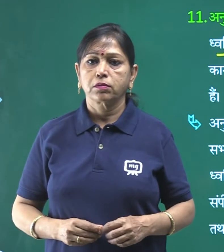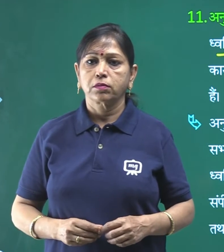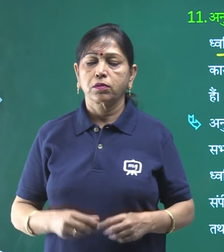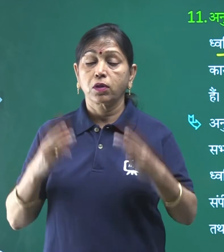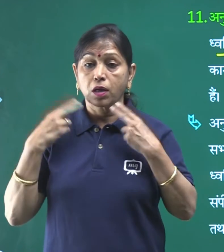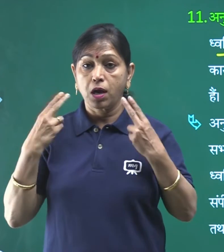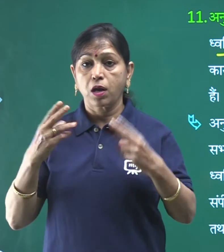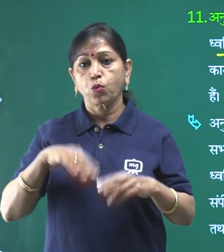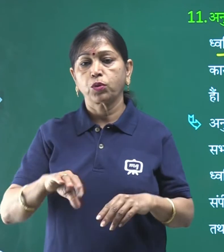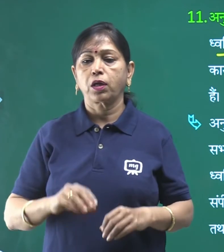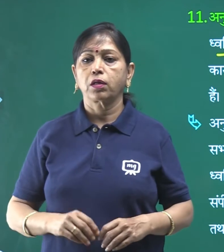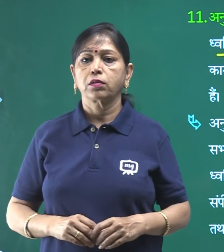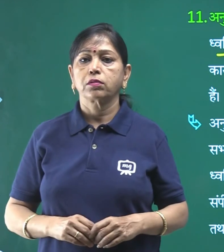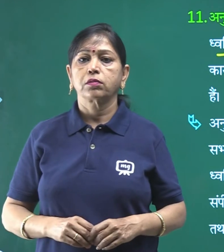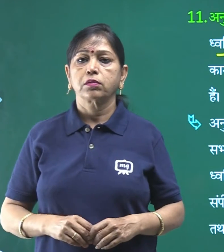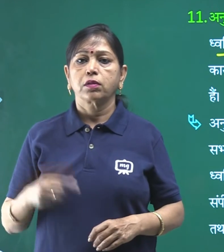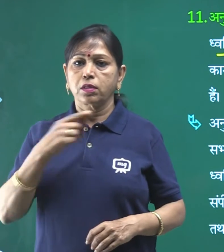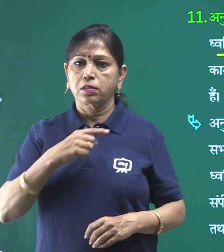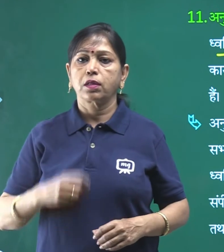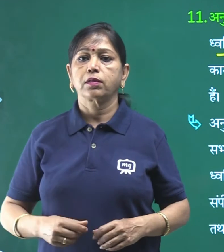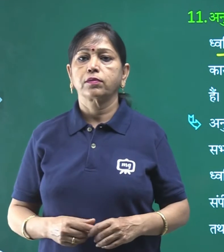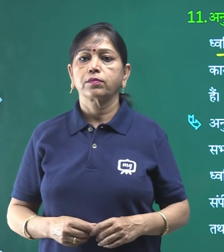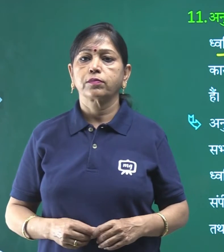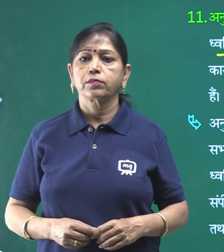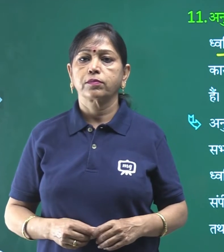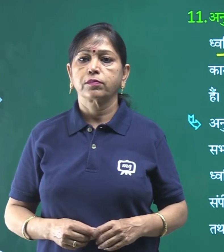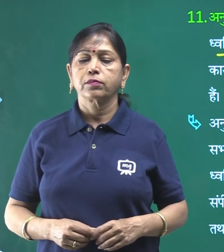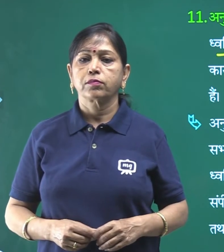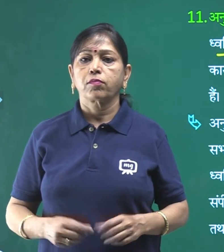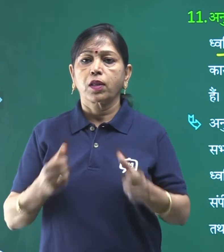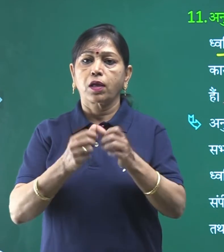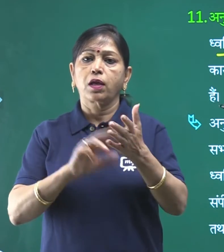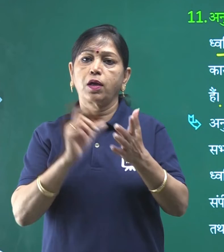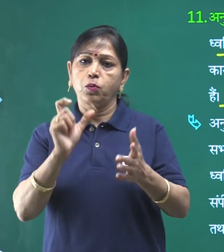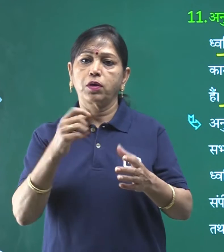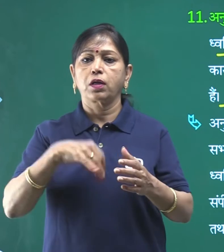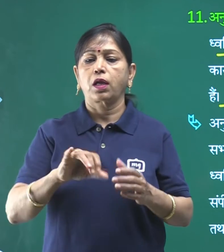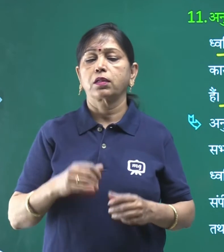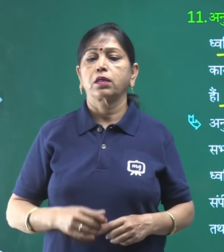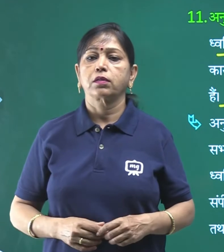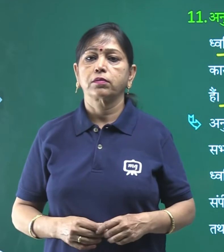कारण होता है। इसे अनुरणन कहते हैं।